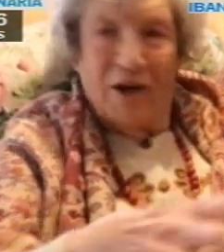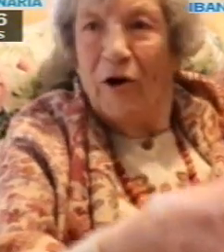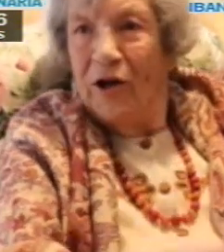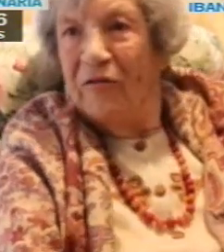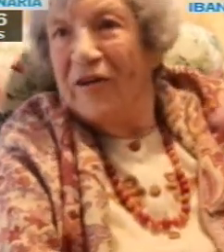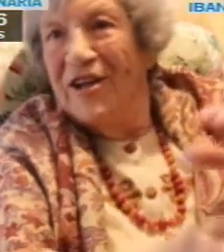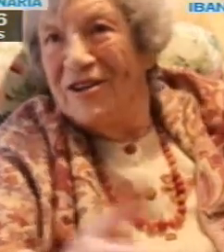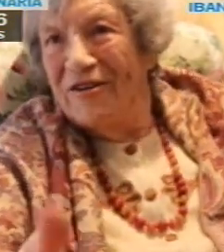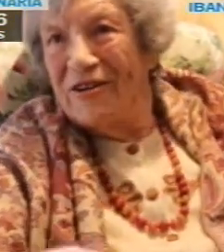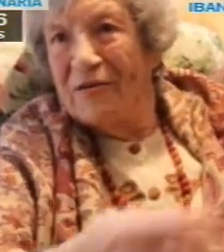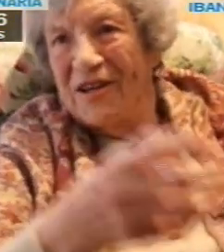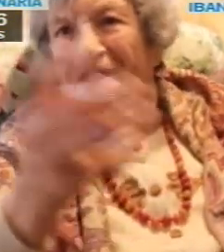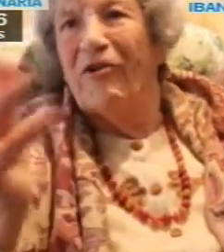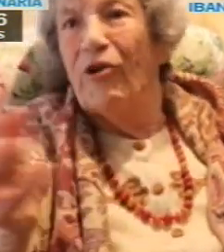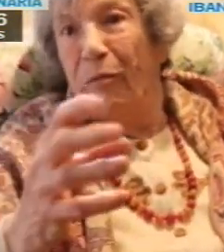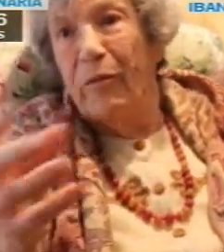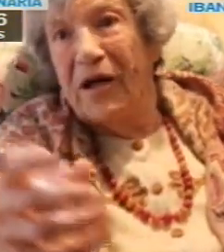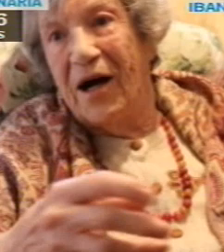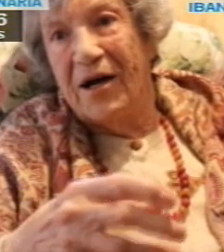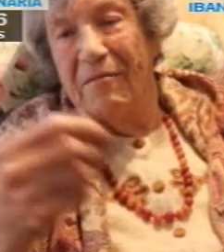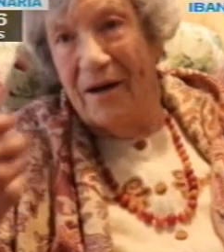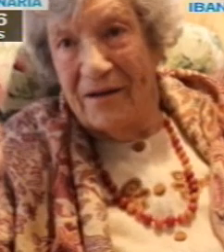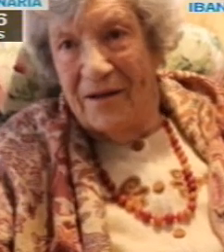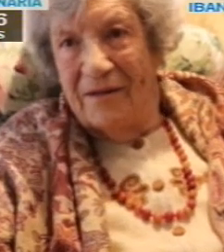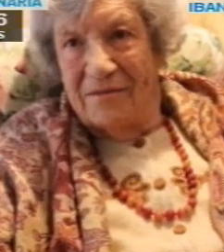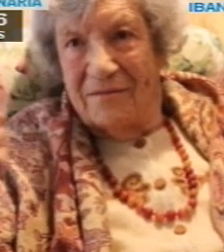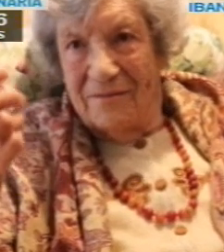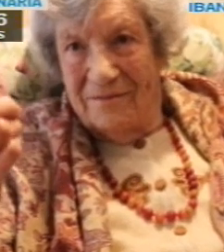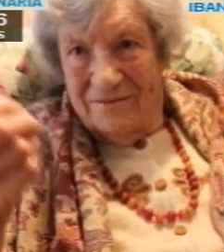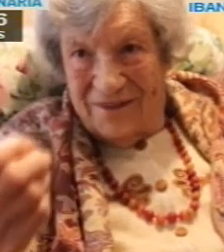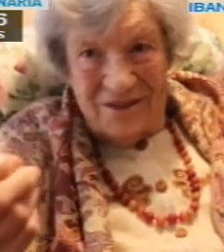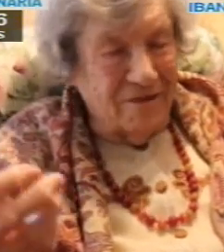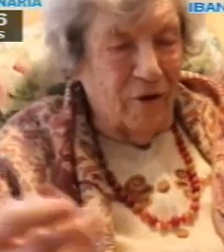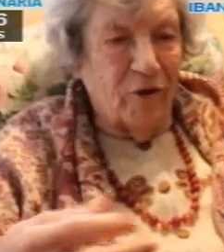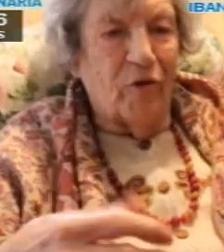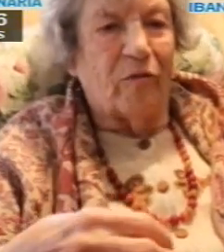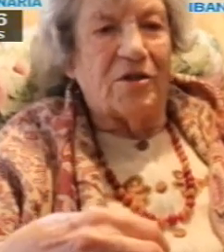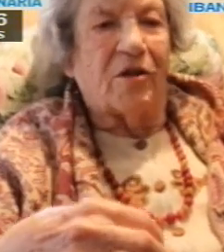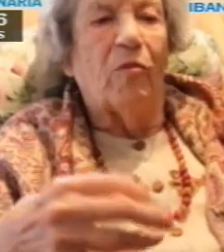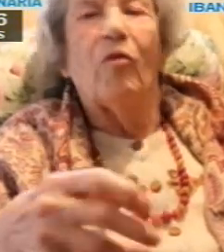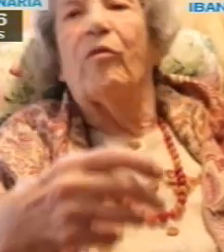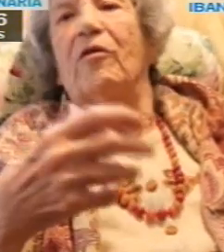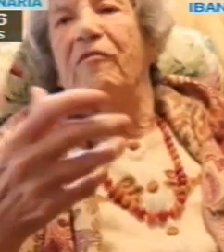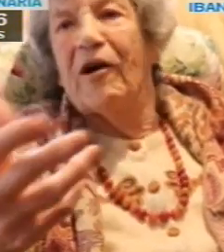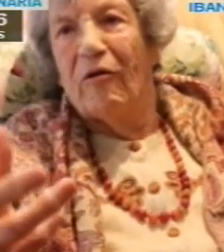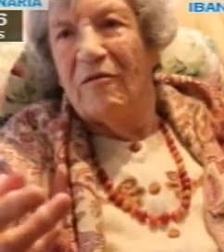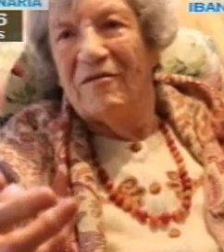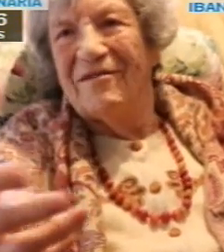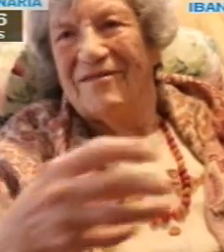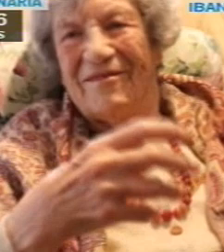che ho lì finito, che voglio pubblicare, ma ci vogliono questi. Comunque lo